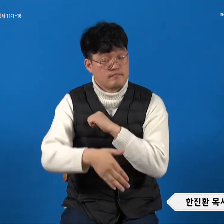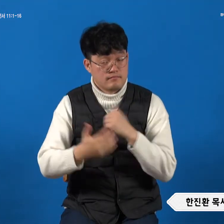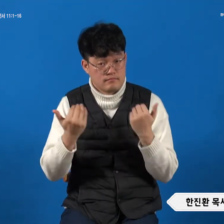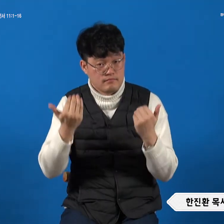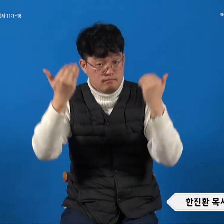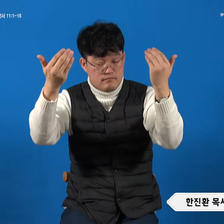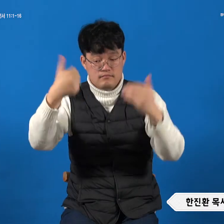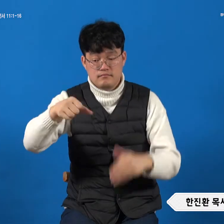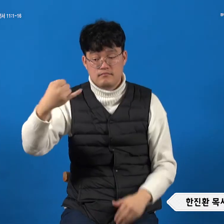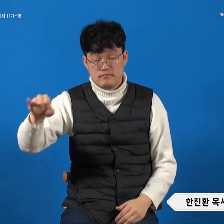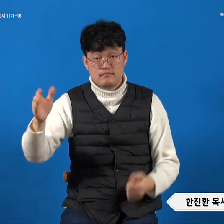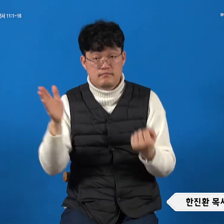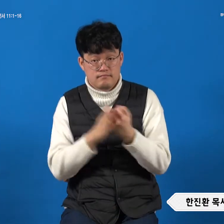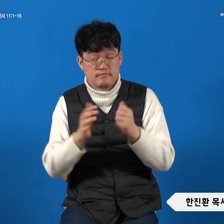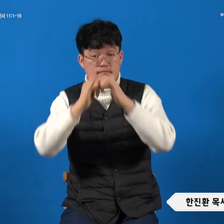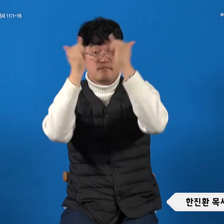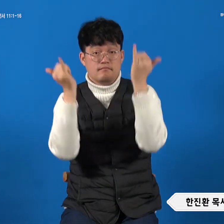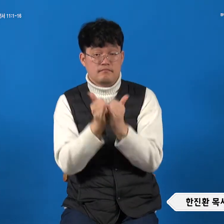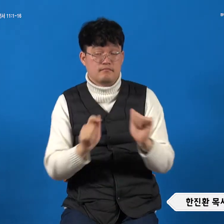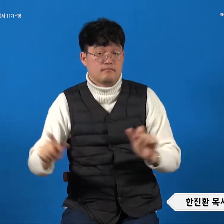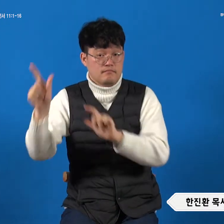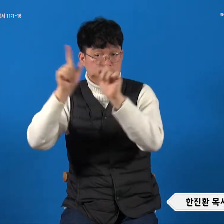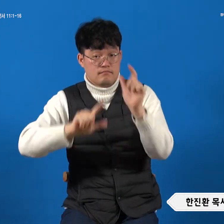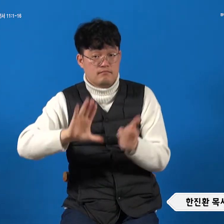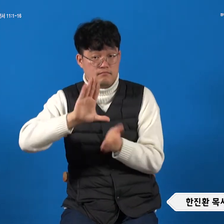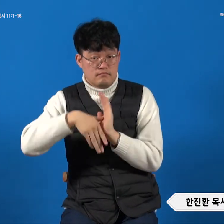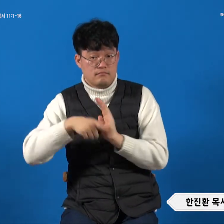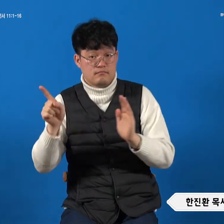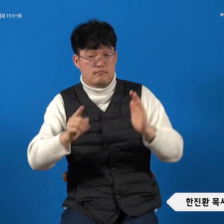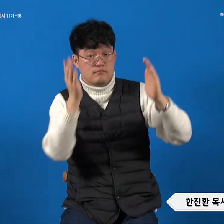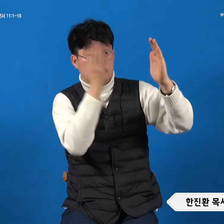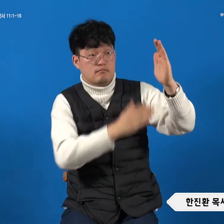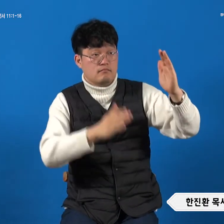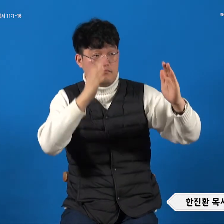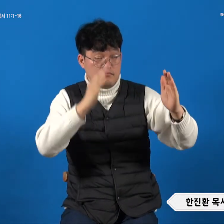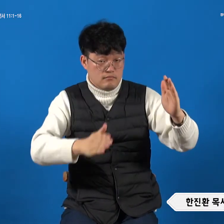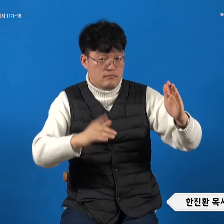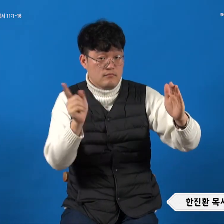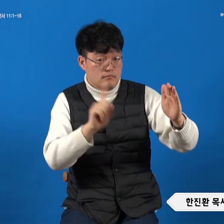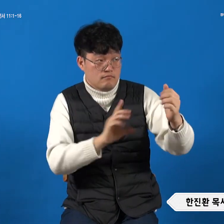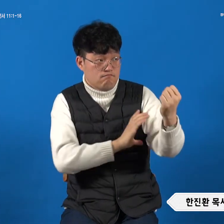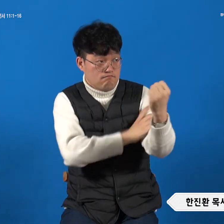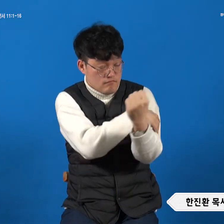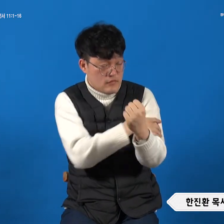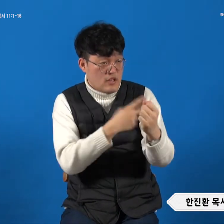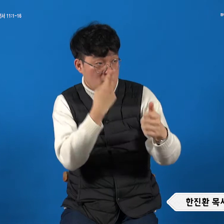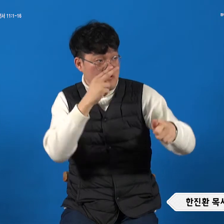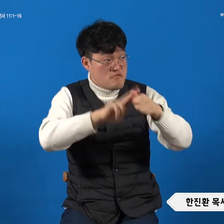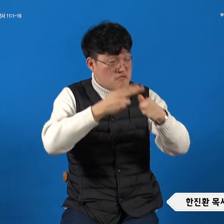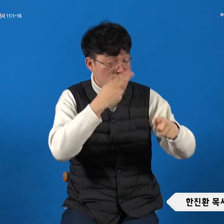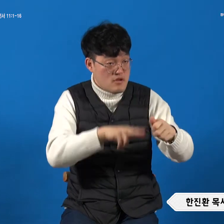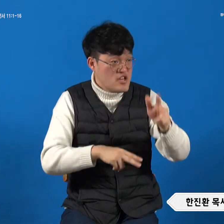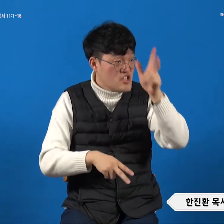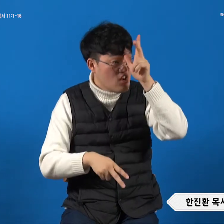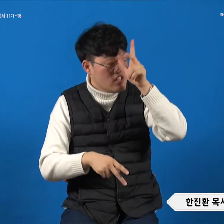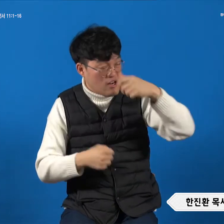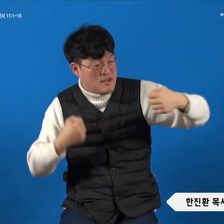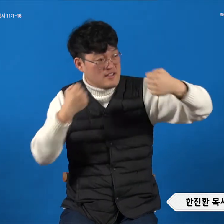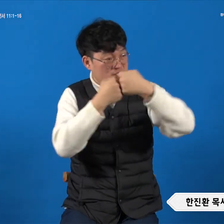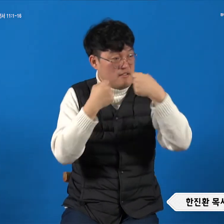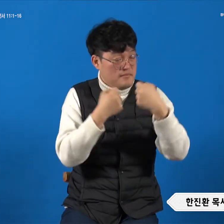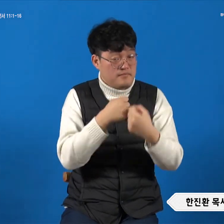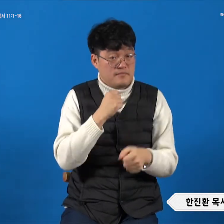그런 식으로 자란 아이들이니까 사회에 나와서도 이 공권력에 공공연하게 도전을 합니다.